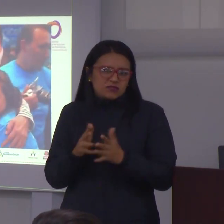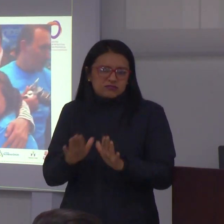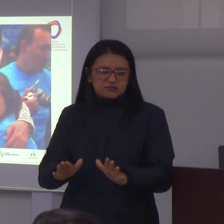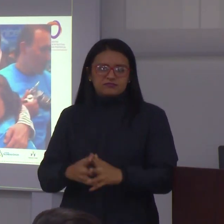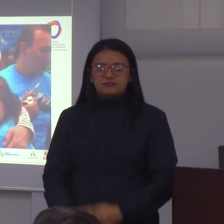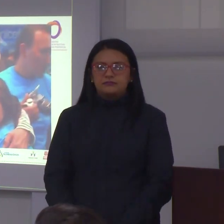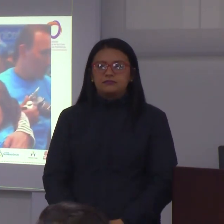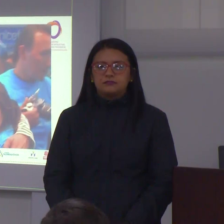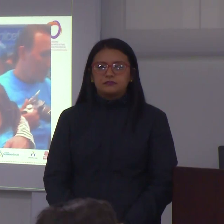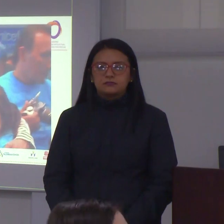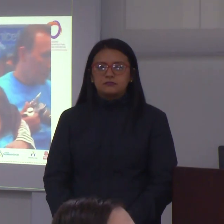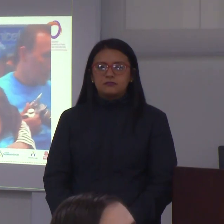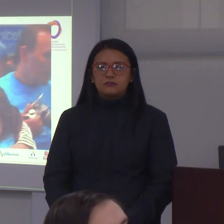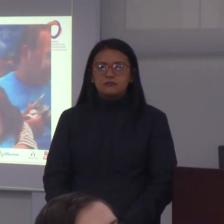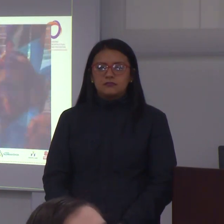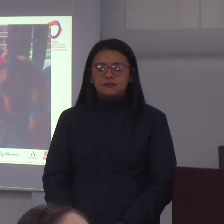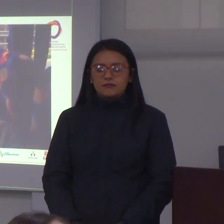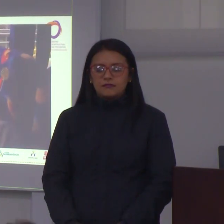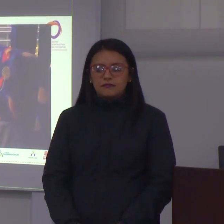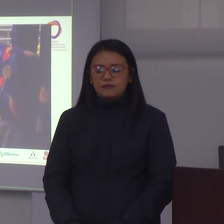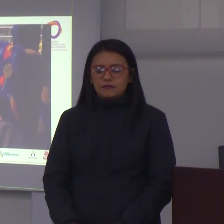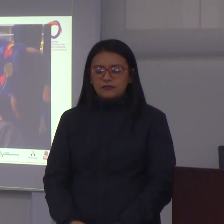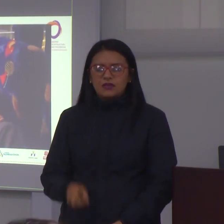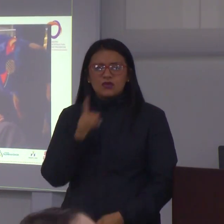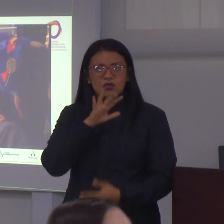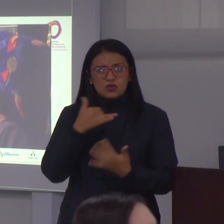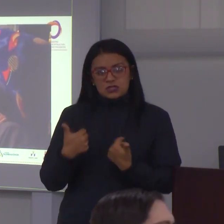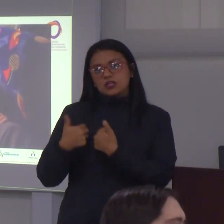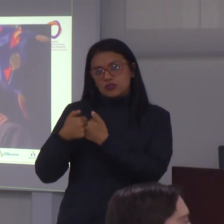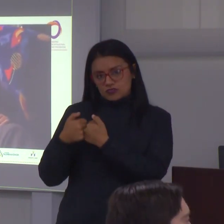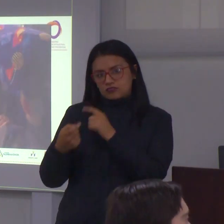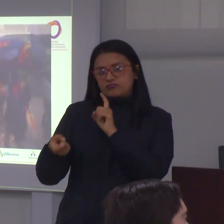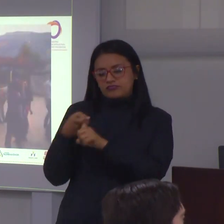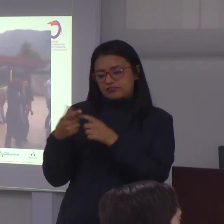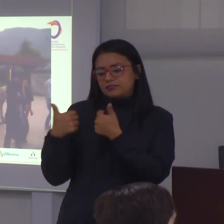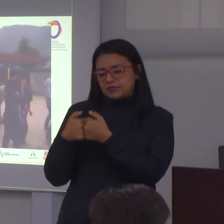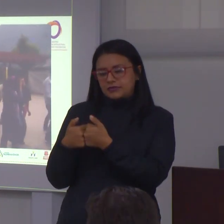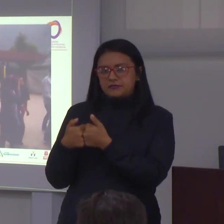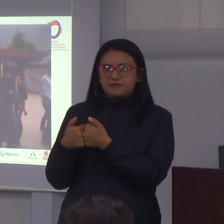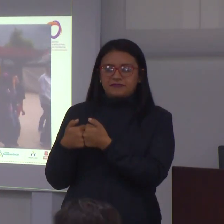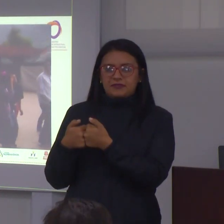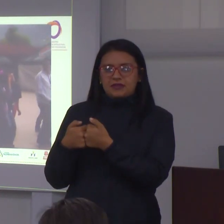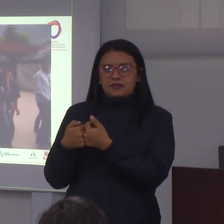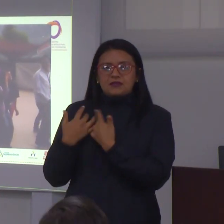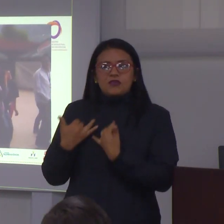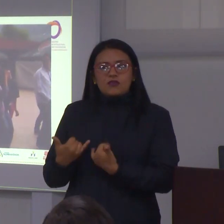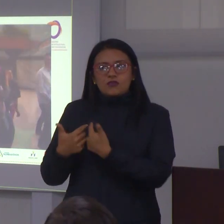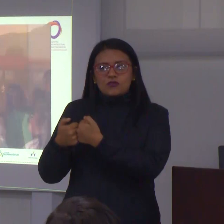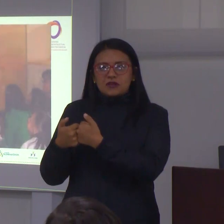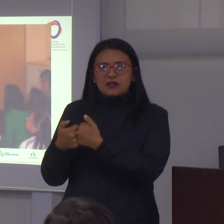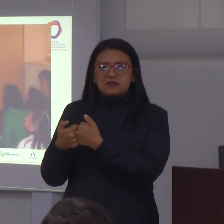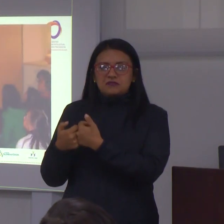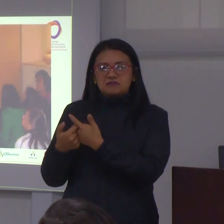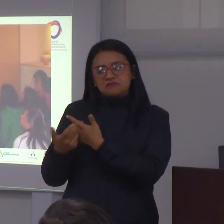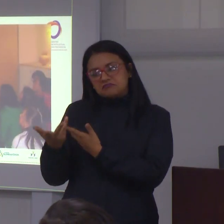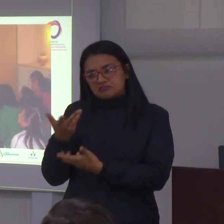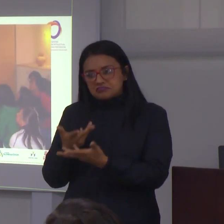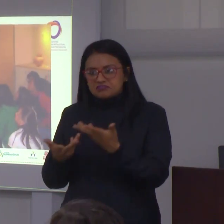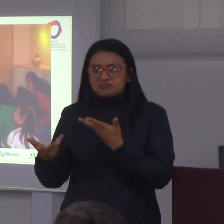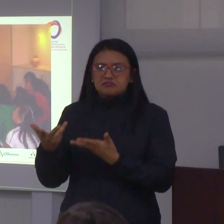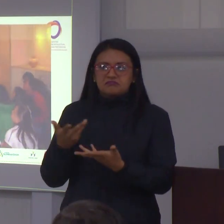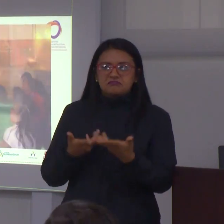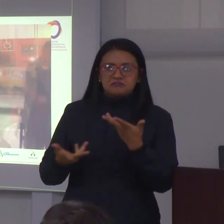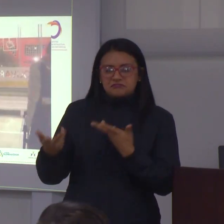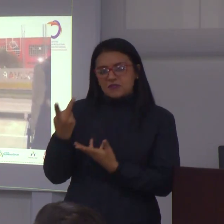De novio, socialmente ya tengo novio y como que no nos hemos socializado entre